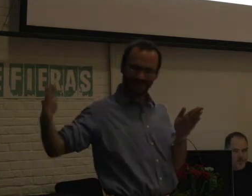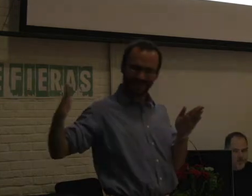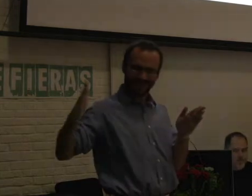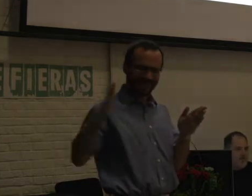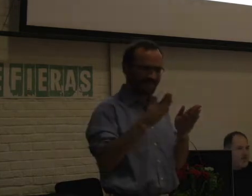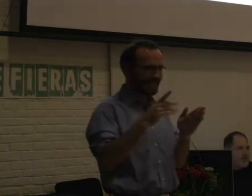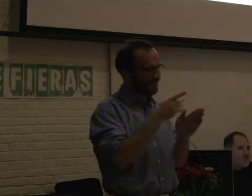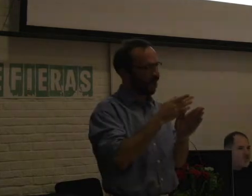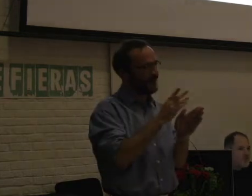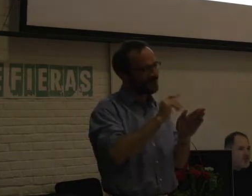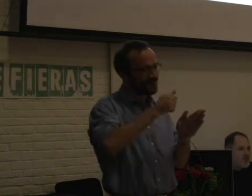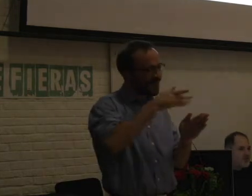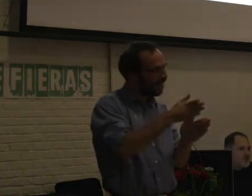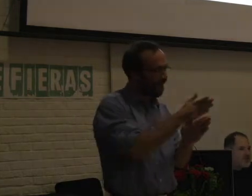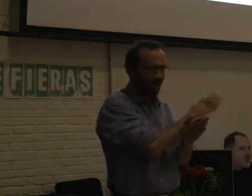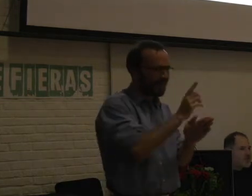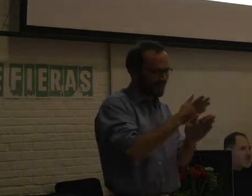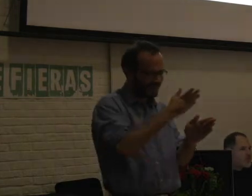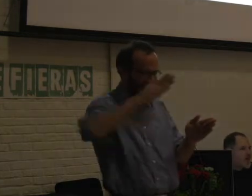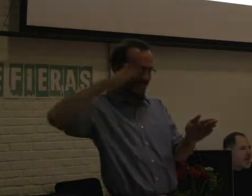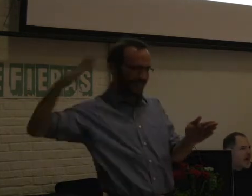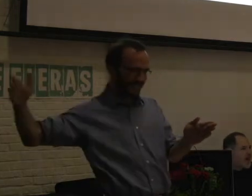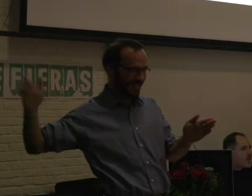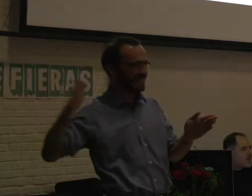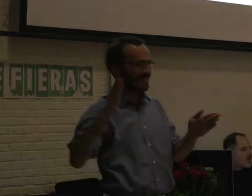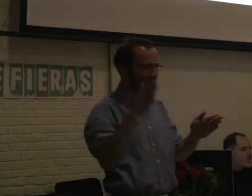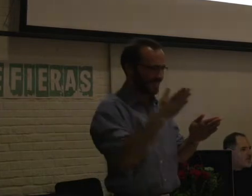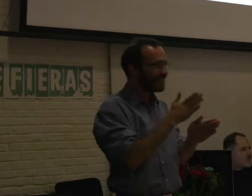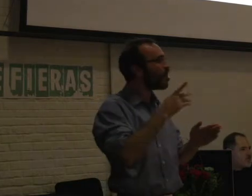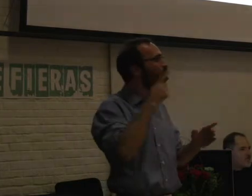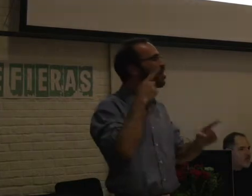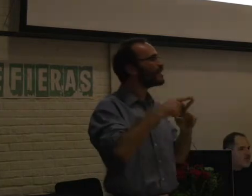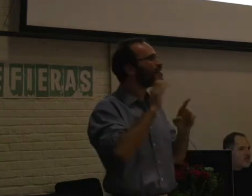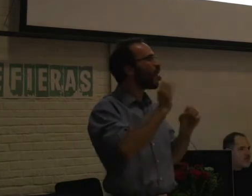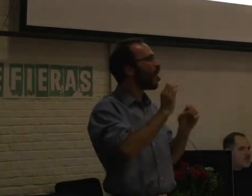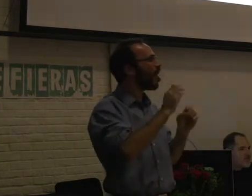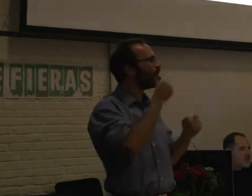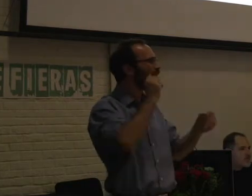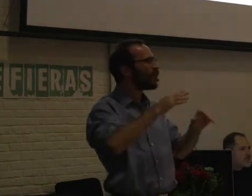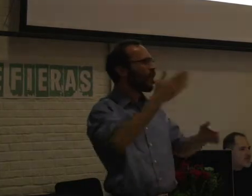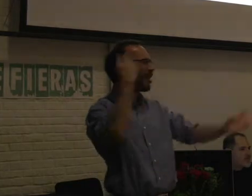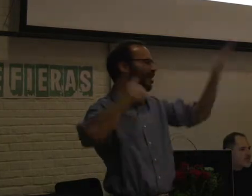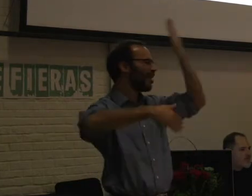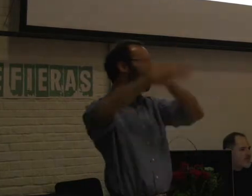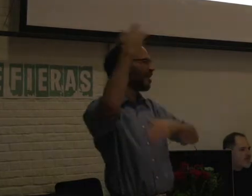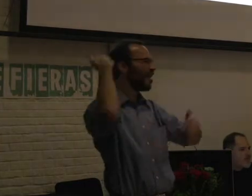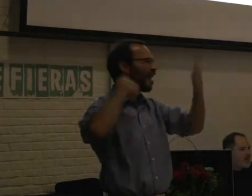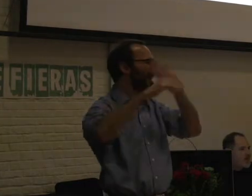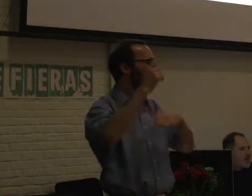hecho, uno de los capítulos está dedicado a los restos paleontológicos que nos hemos encontrado en la